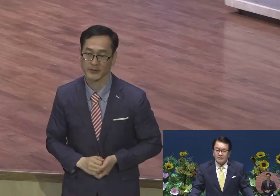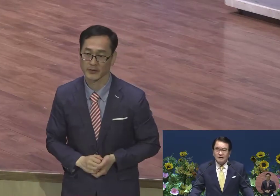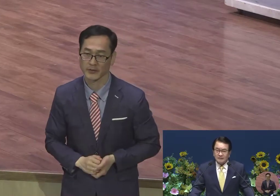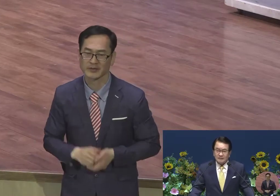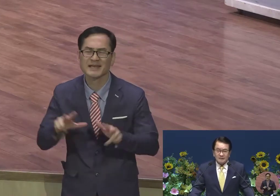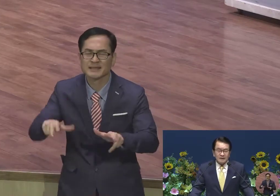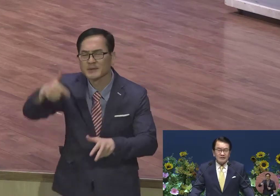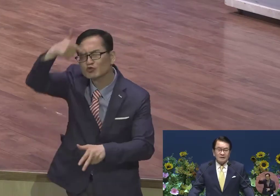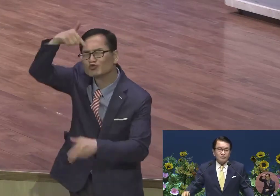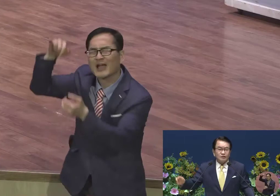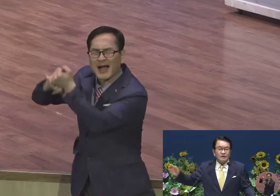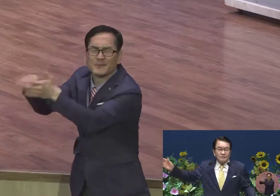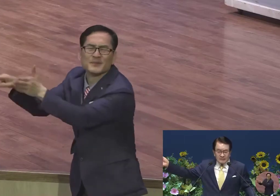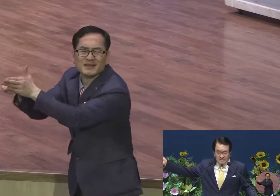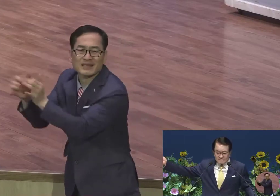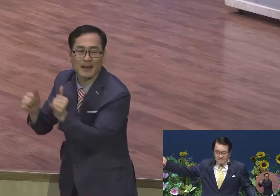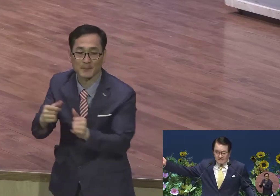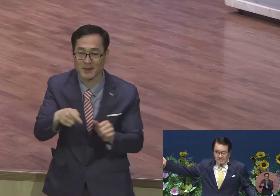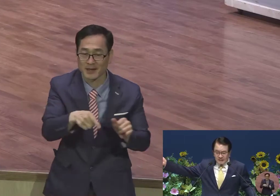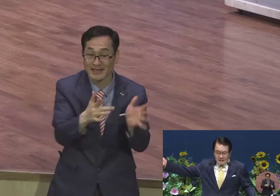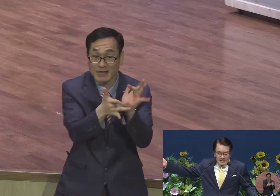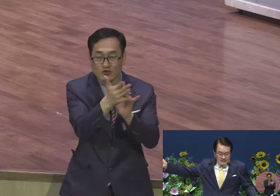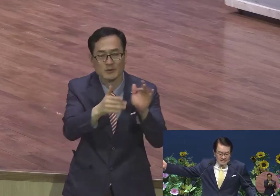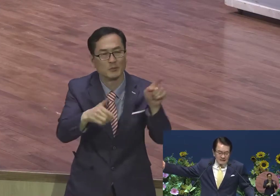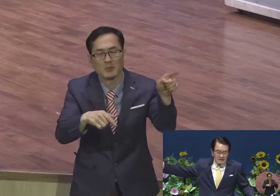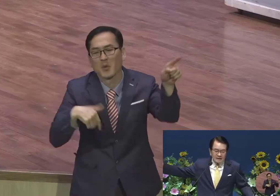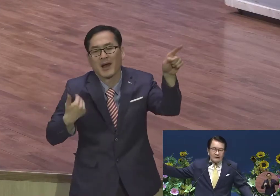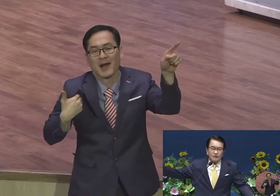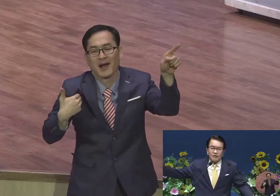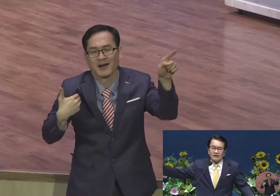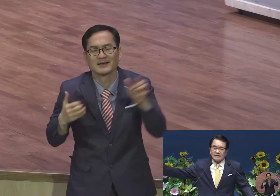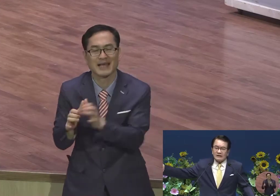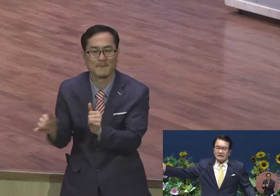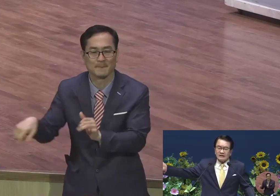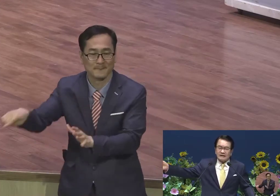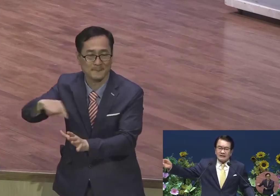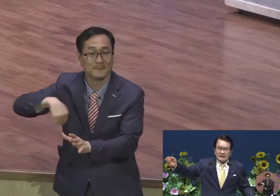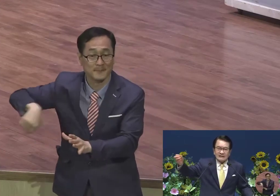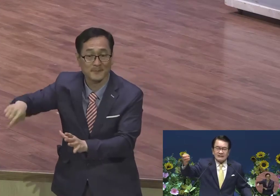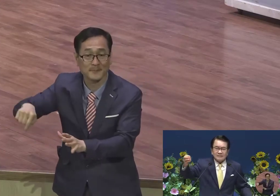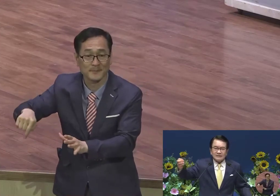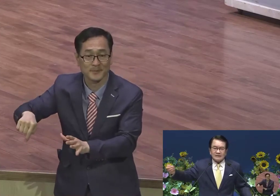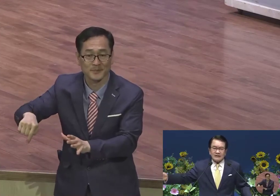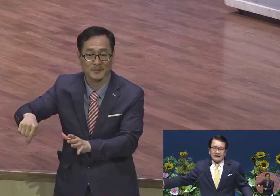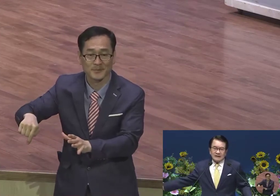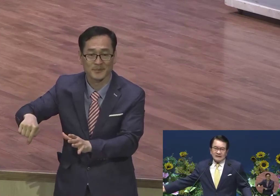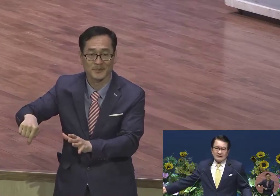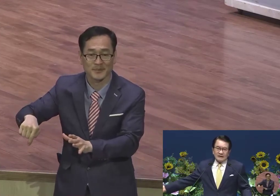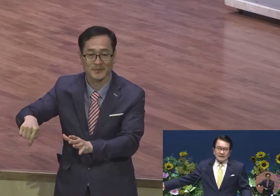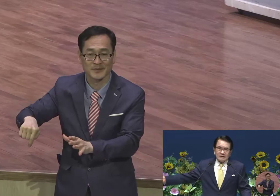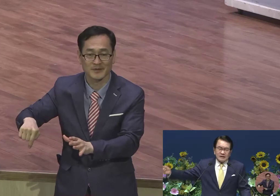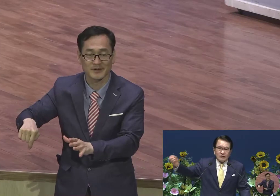구약시대를 믿어요 저 모슬렘들 저 인도네시아 제가 한참